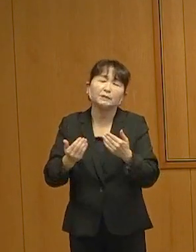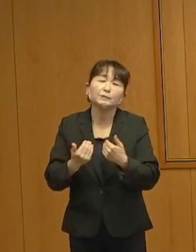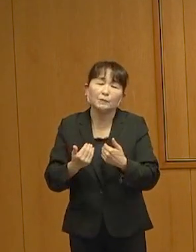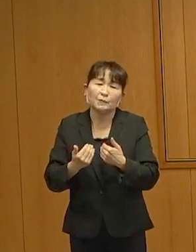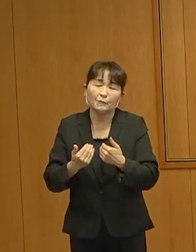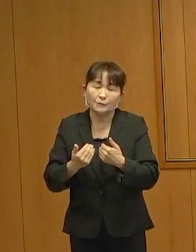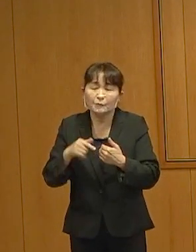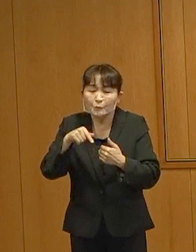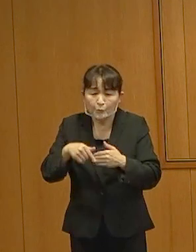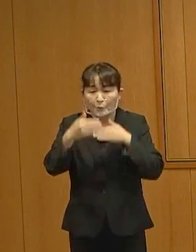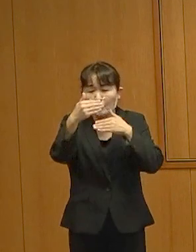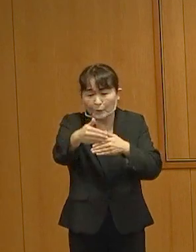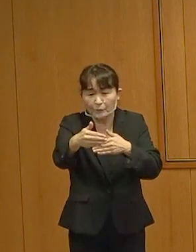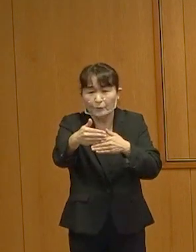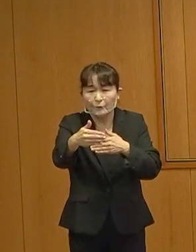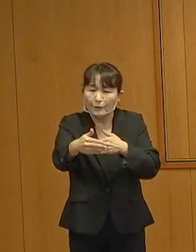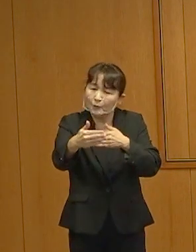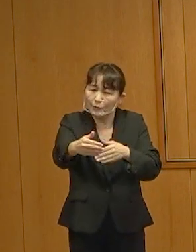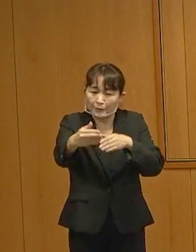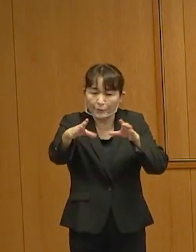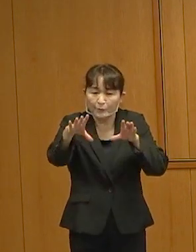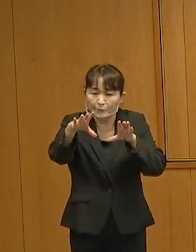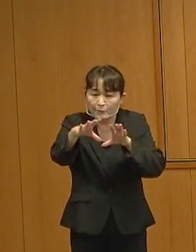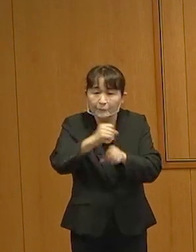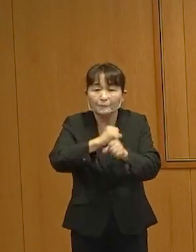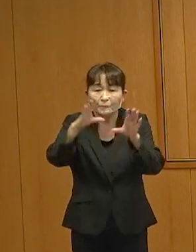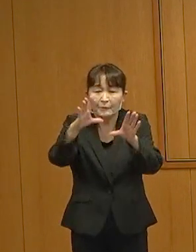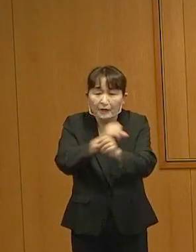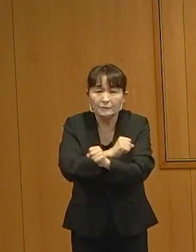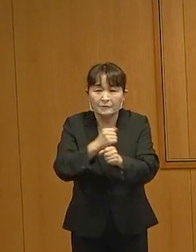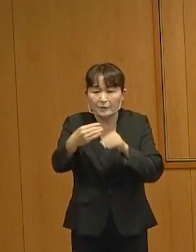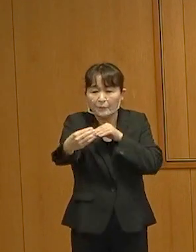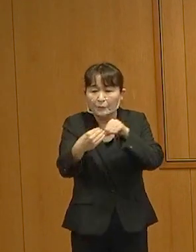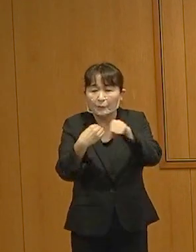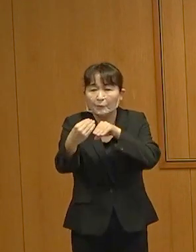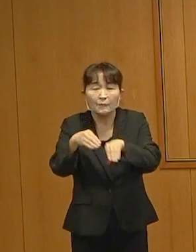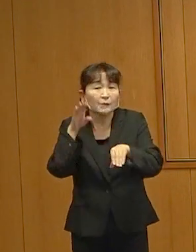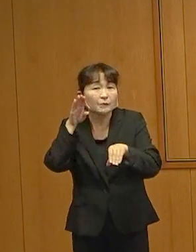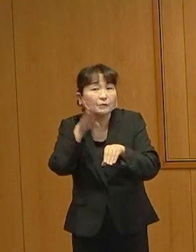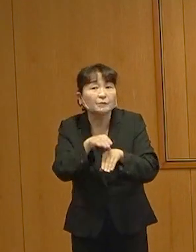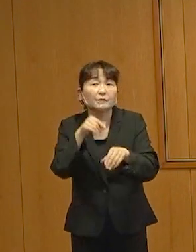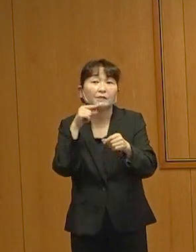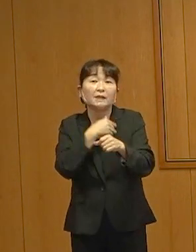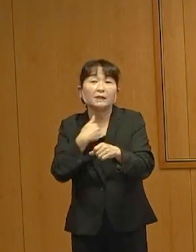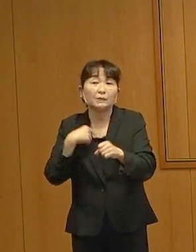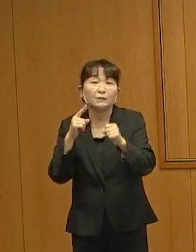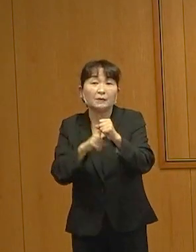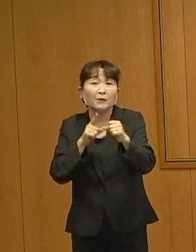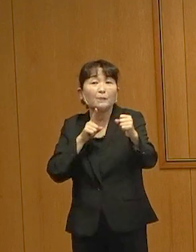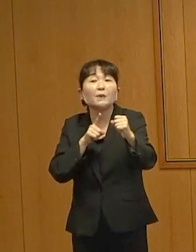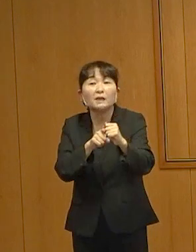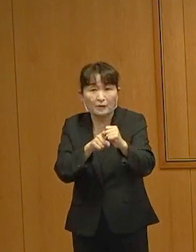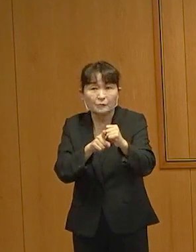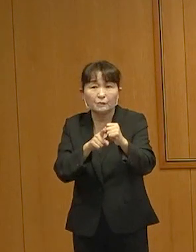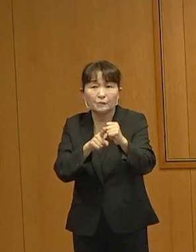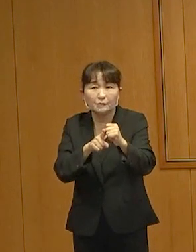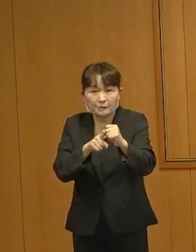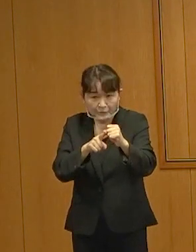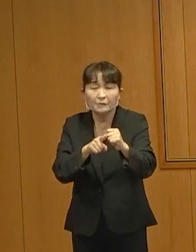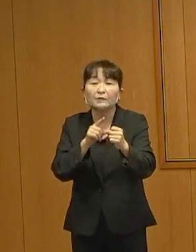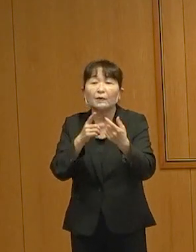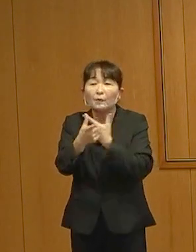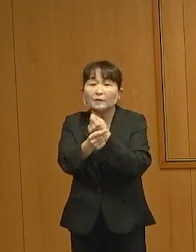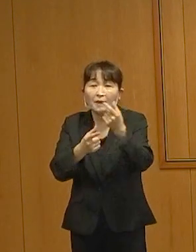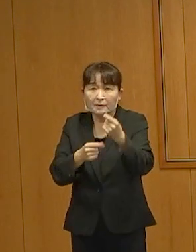指すということをですね、前提で考慮していこうというふうに考えておりまして、毎日、情報提供あ